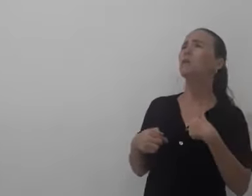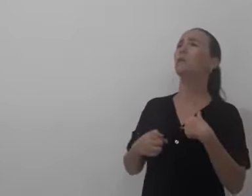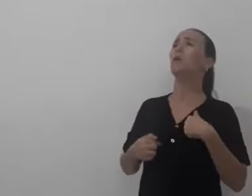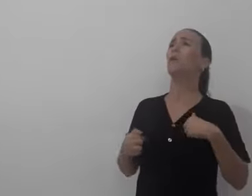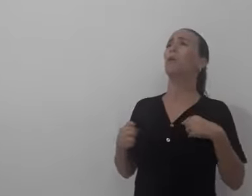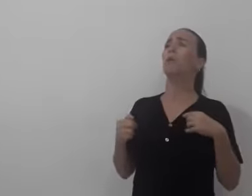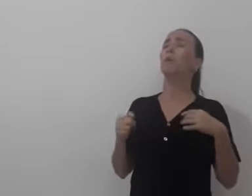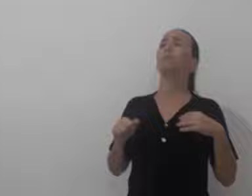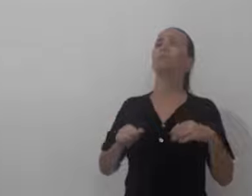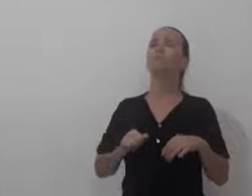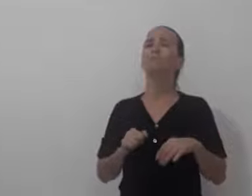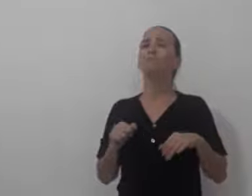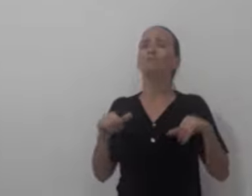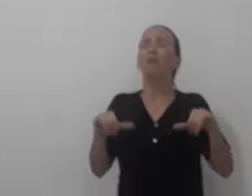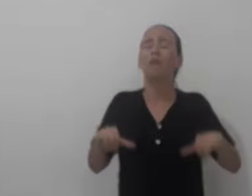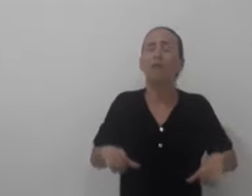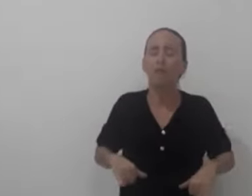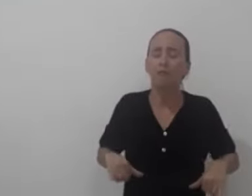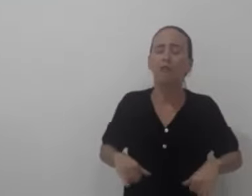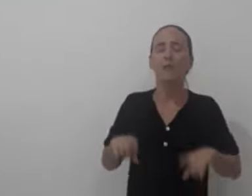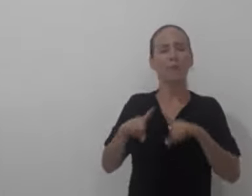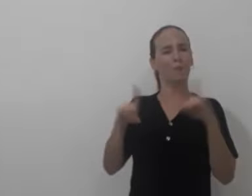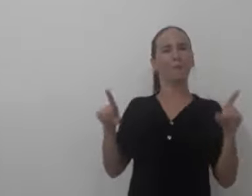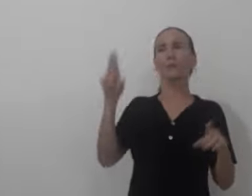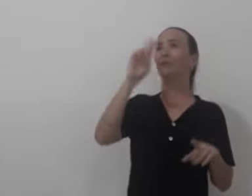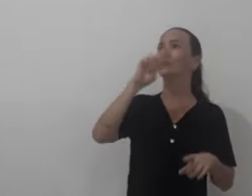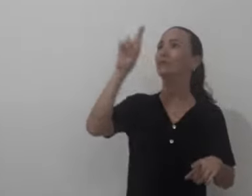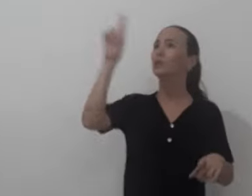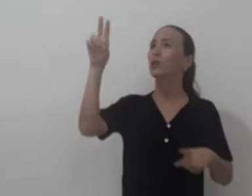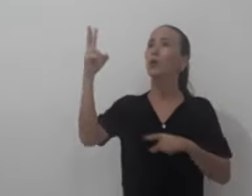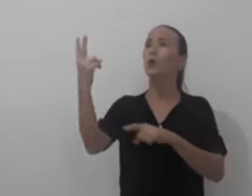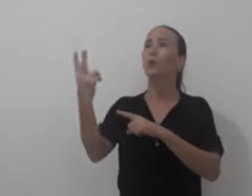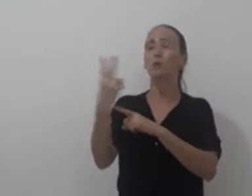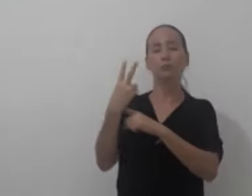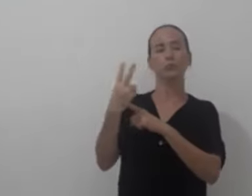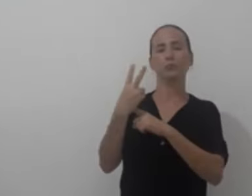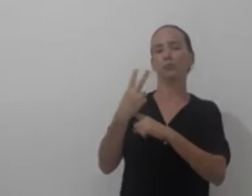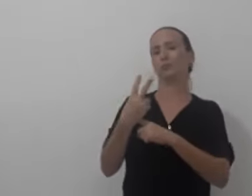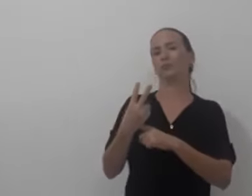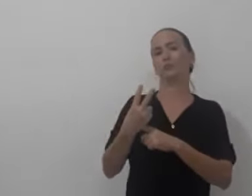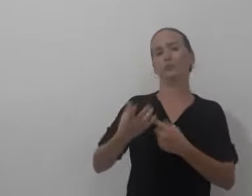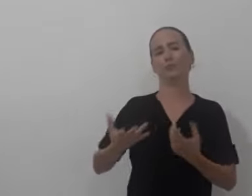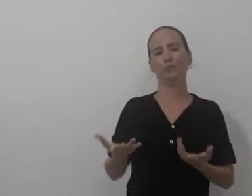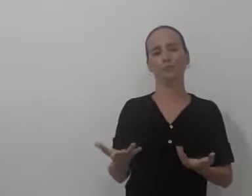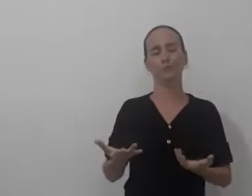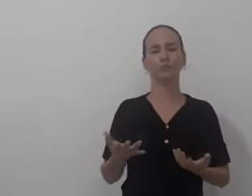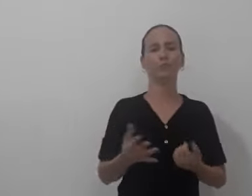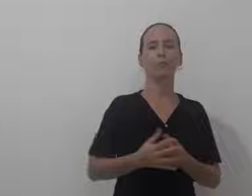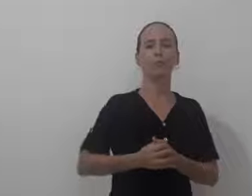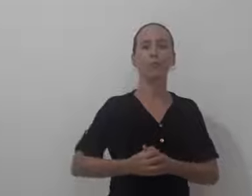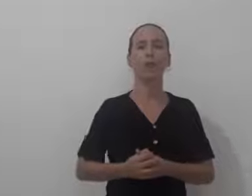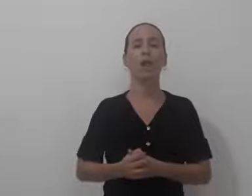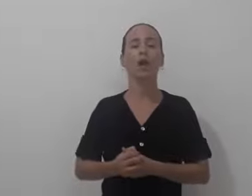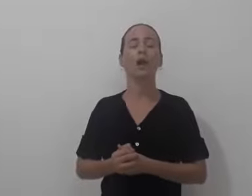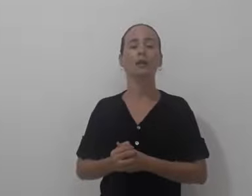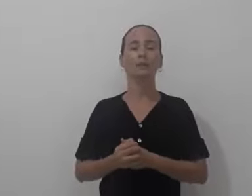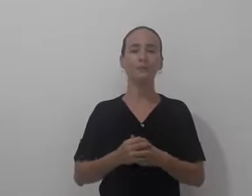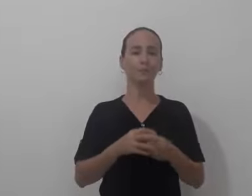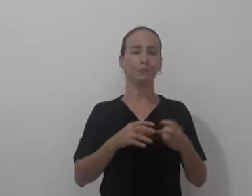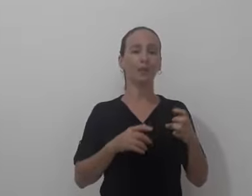e o meu libertador. Não te detenhas, ó Deus meu. Então aqui fica 3 coisas muito